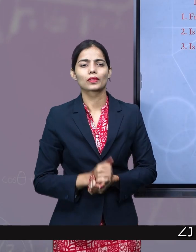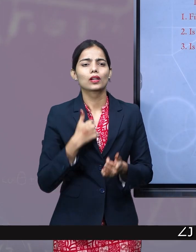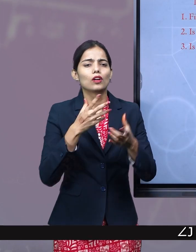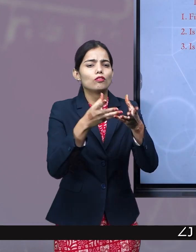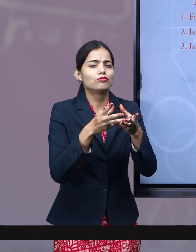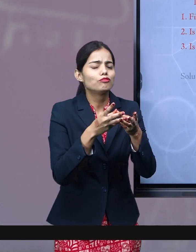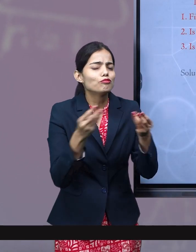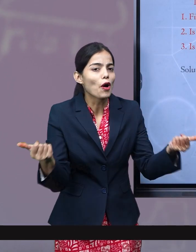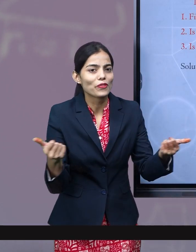उपाय.